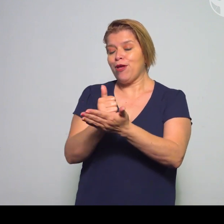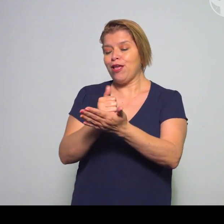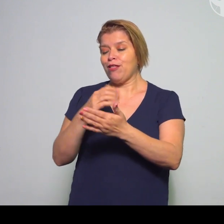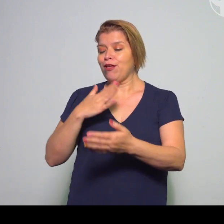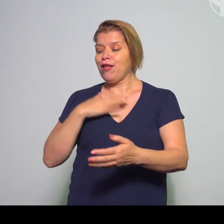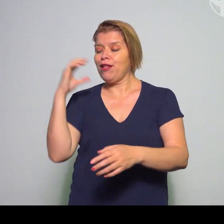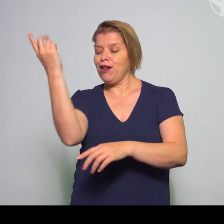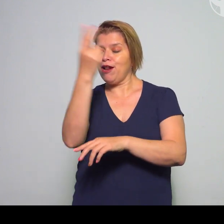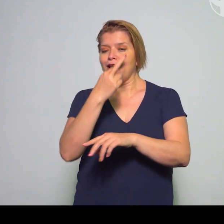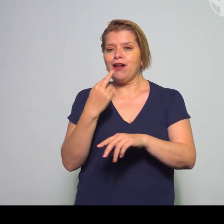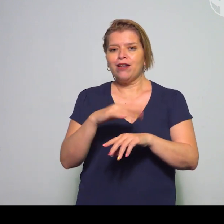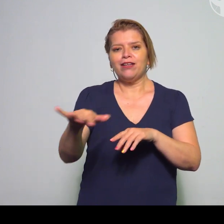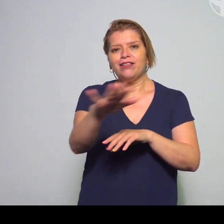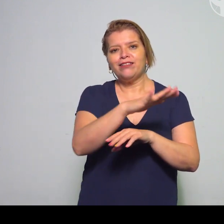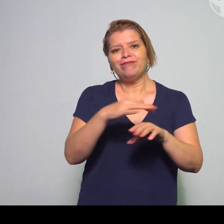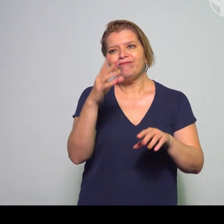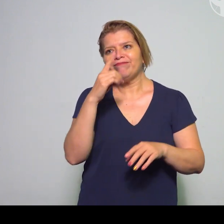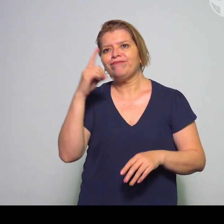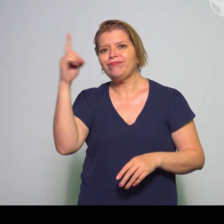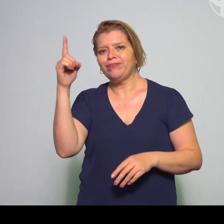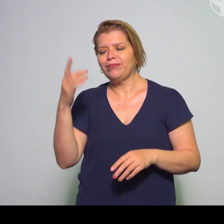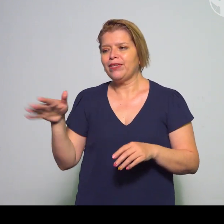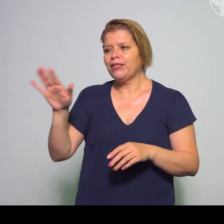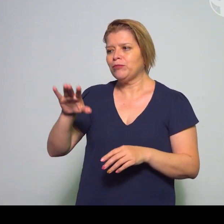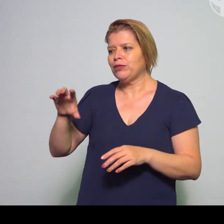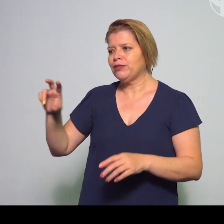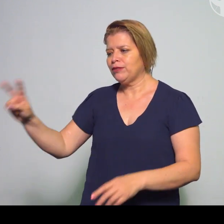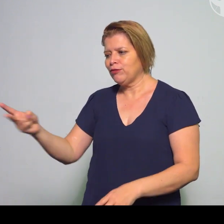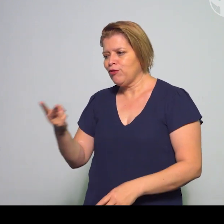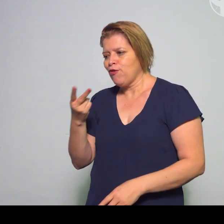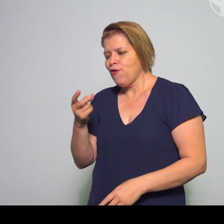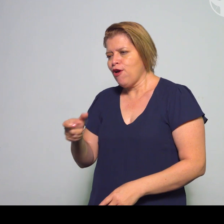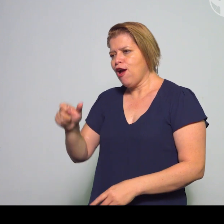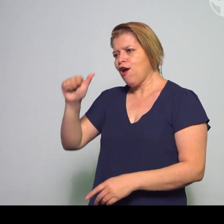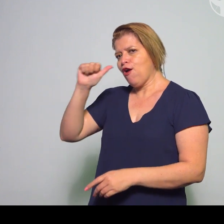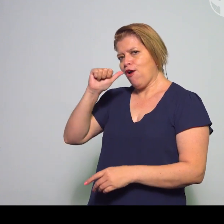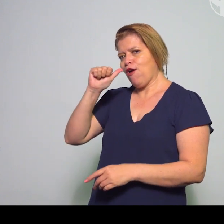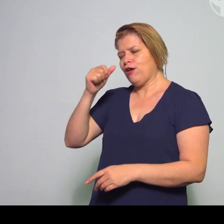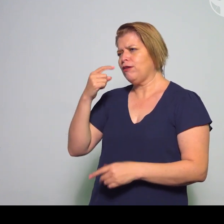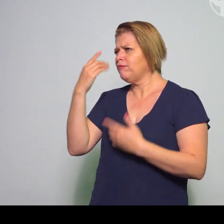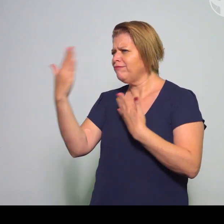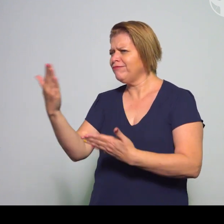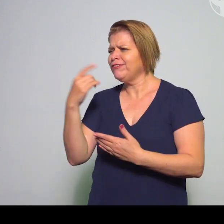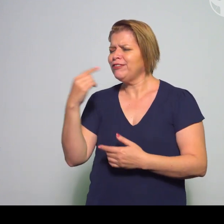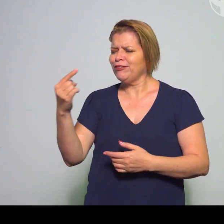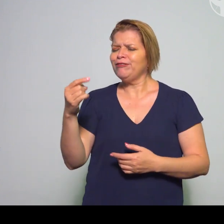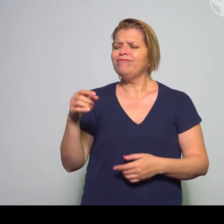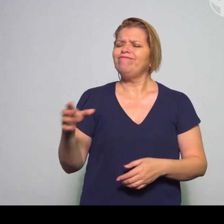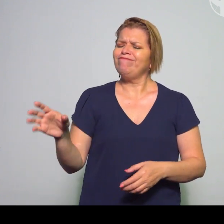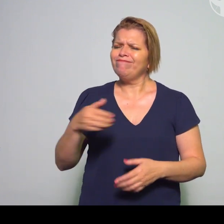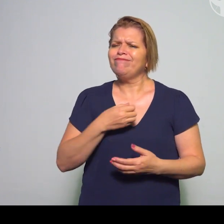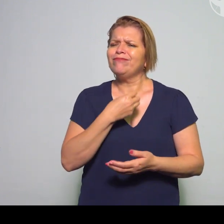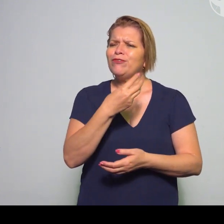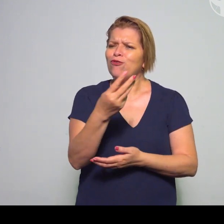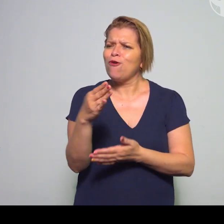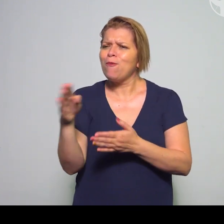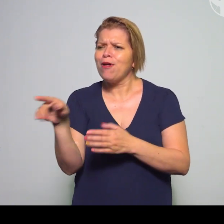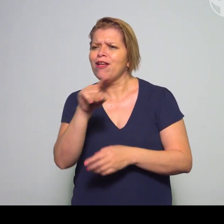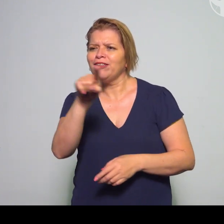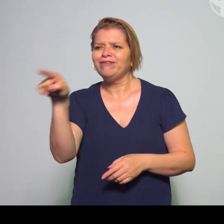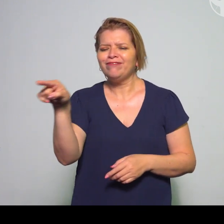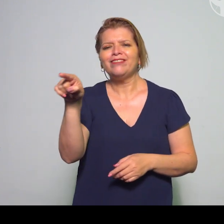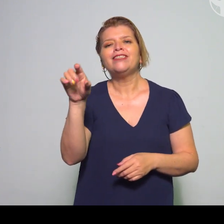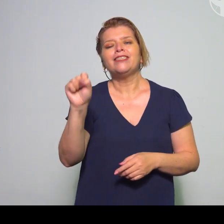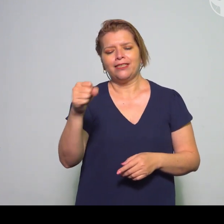hasta que tenga su pleno cumplimiento en el reino de Dios. Y luego tomó la copa, dio gracias y dijo: